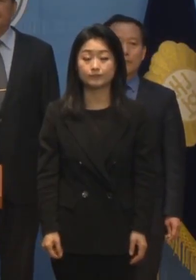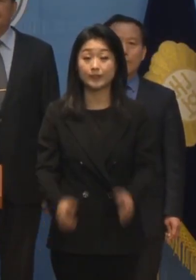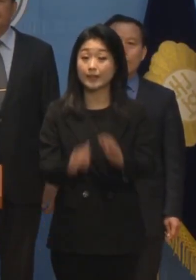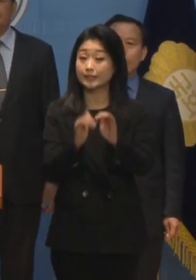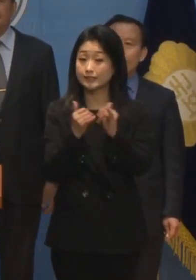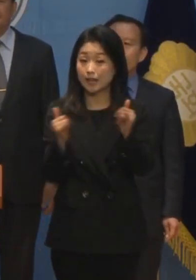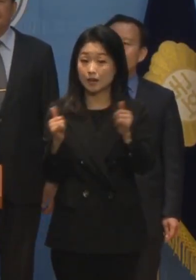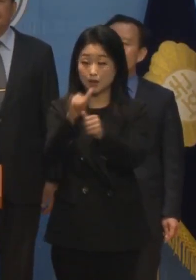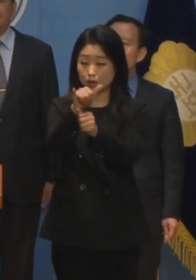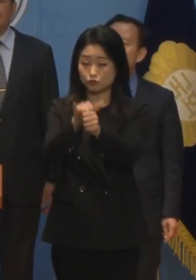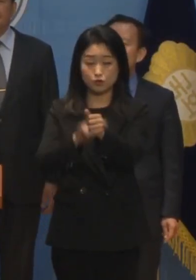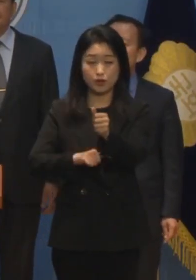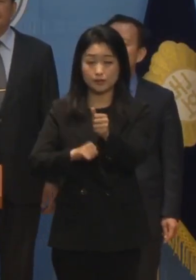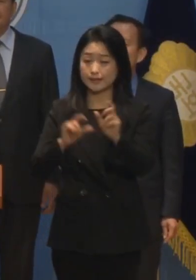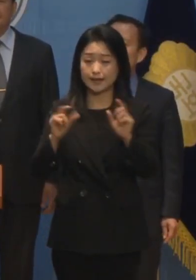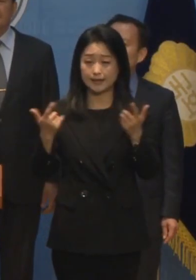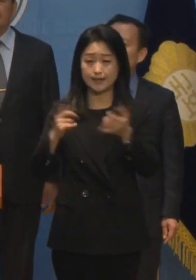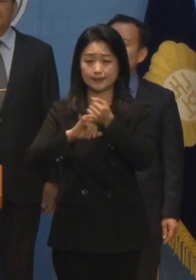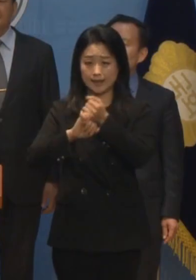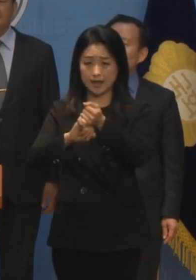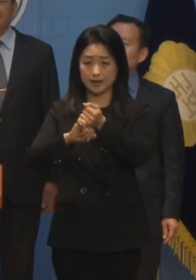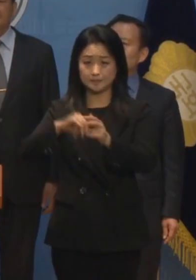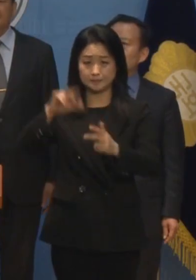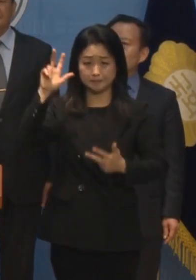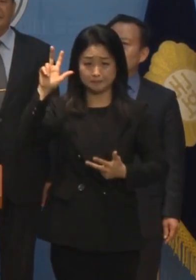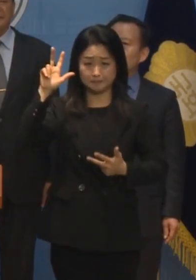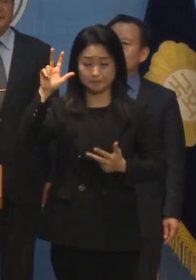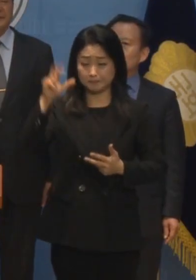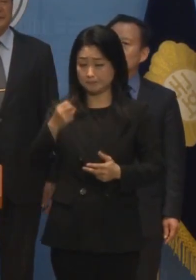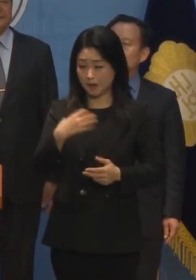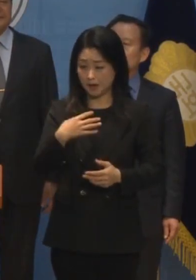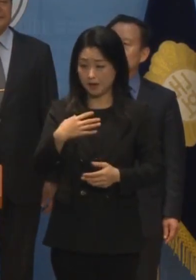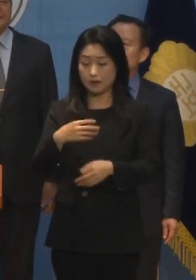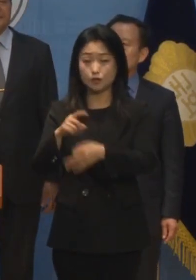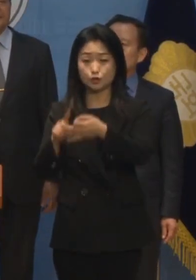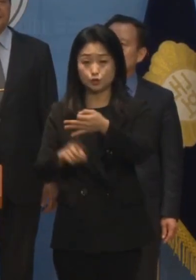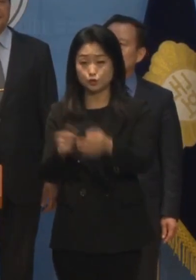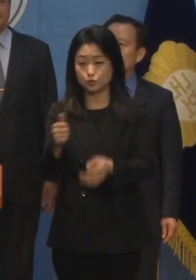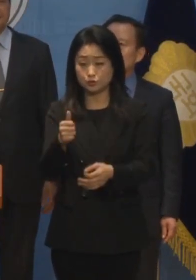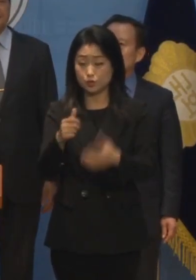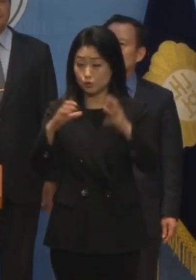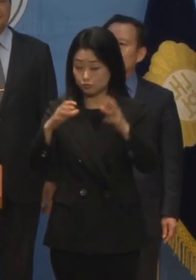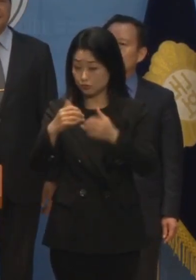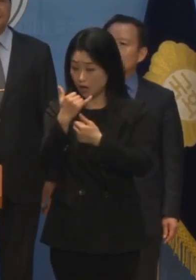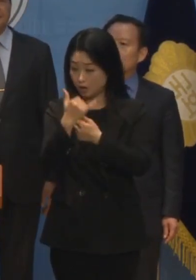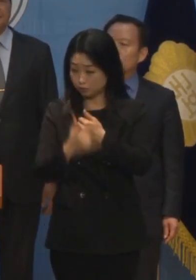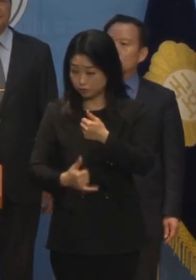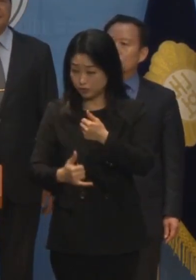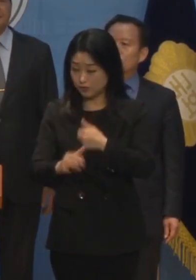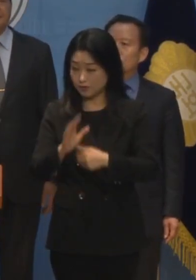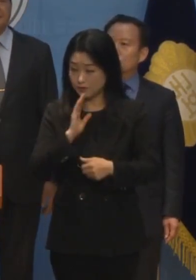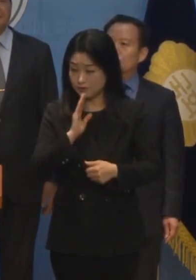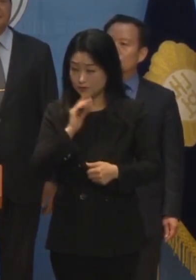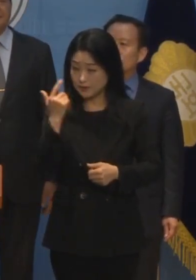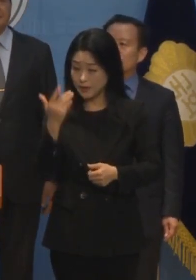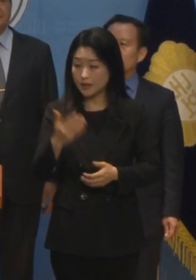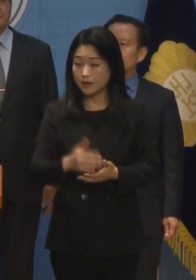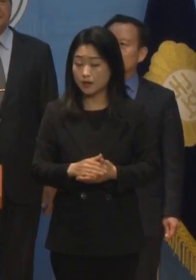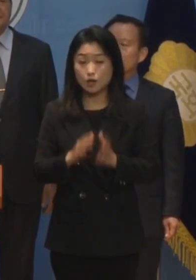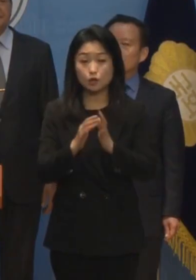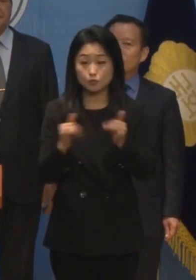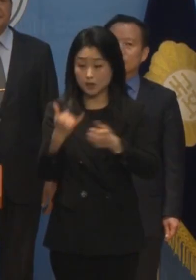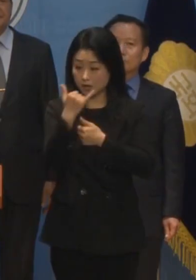사람에게 충성하지 않겠다고 했습니다. 그럼 국가에 충성합니까?